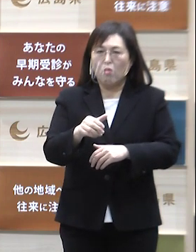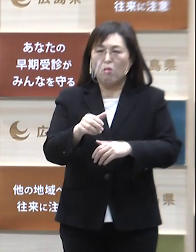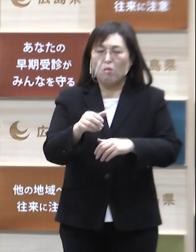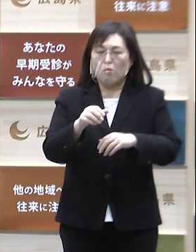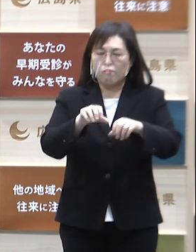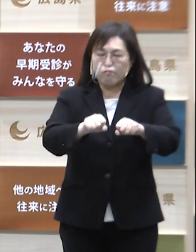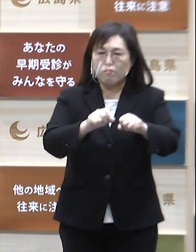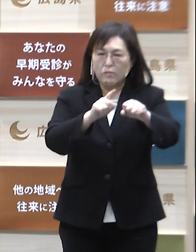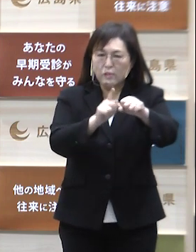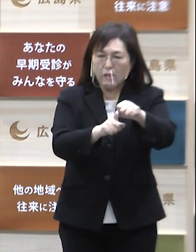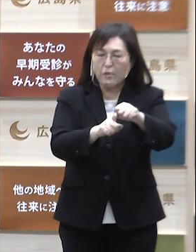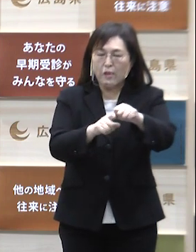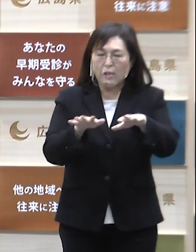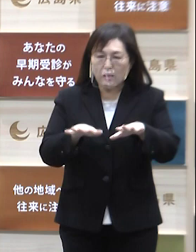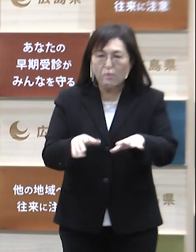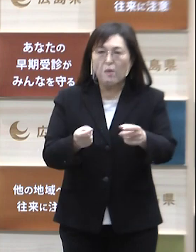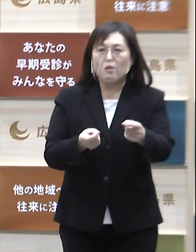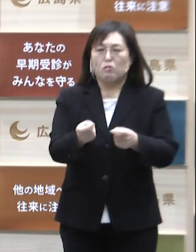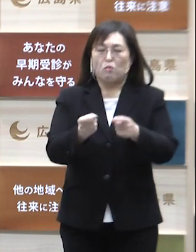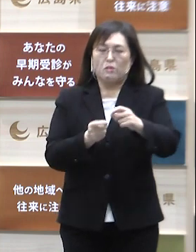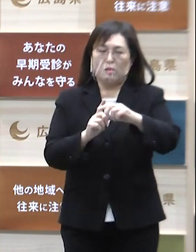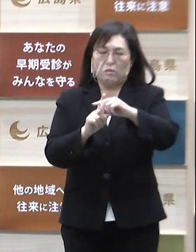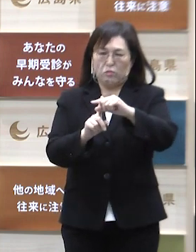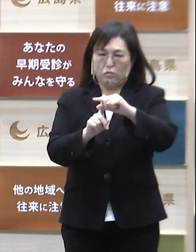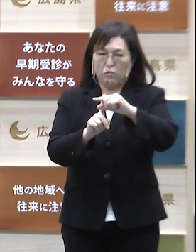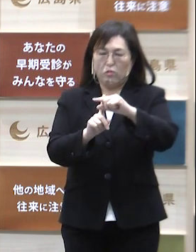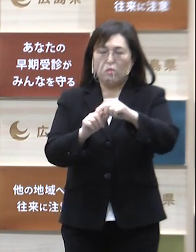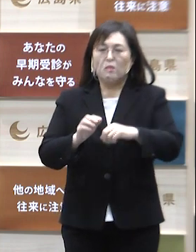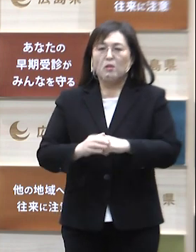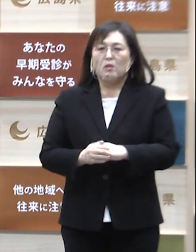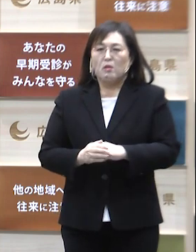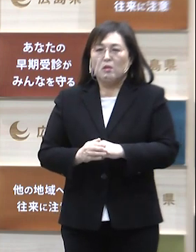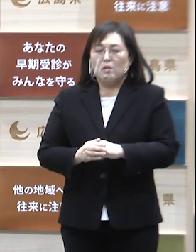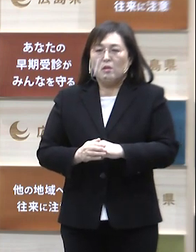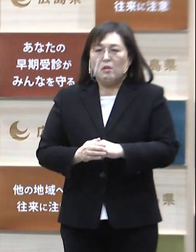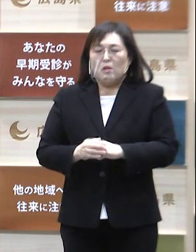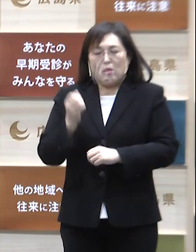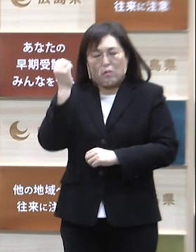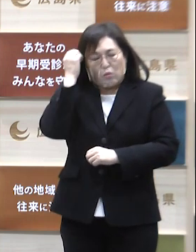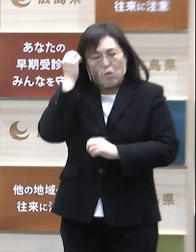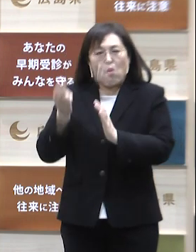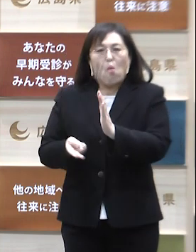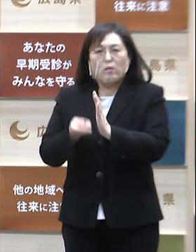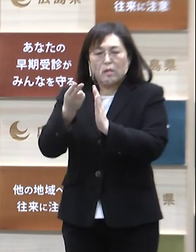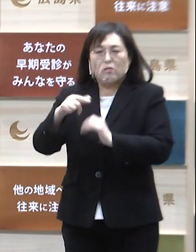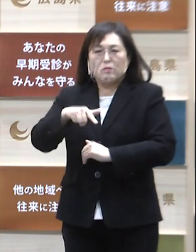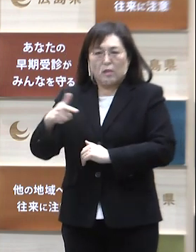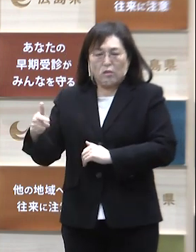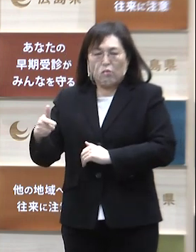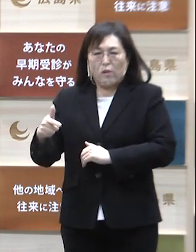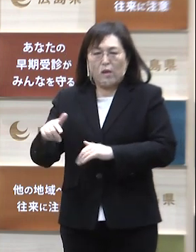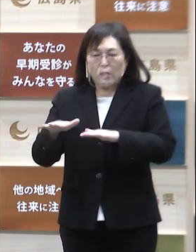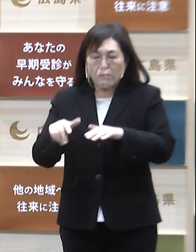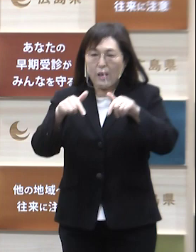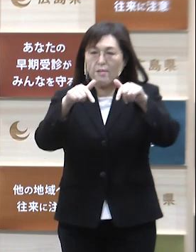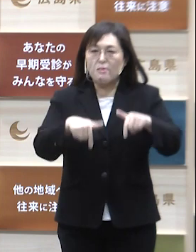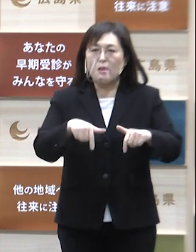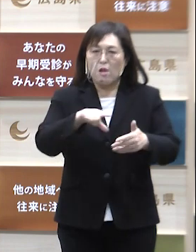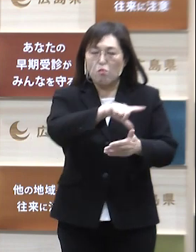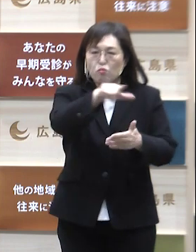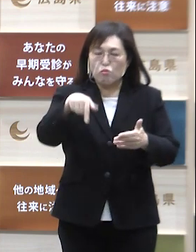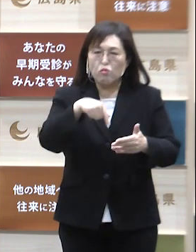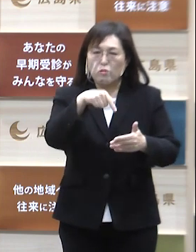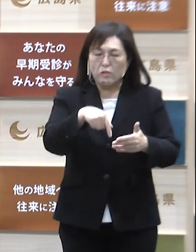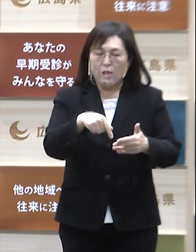調整を進めているところであります。宿泊療養施設につきましては現在県の西部において改